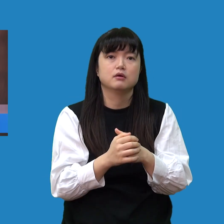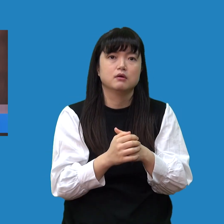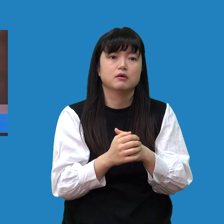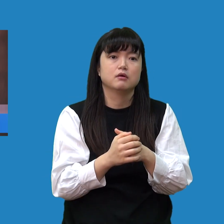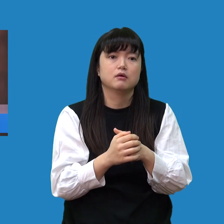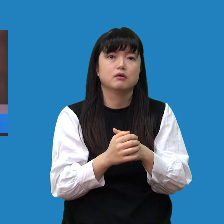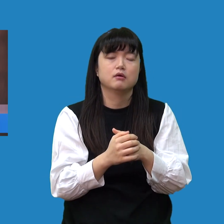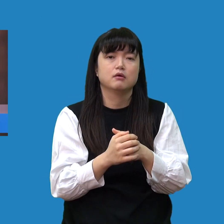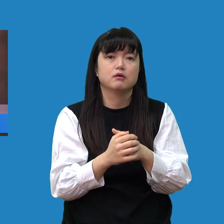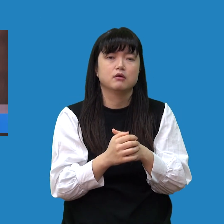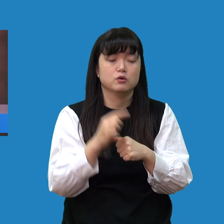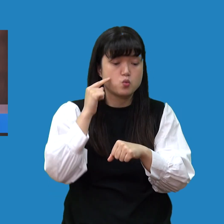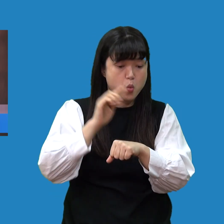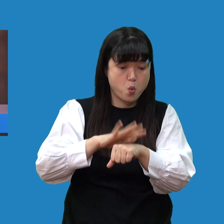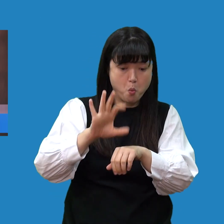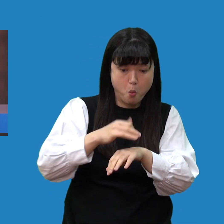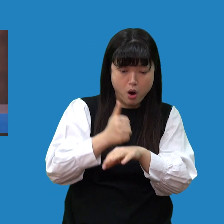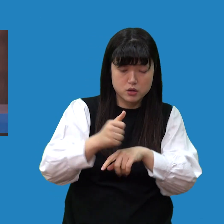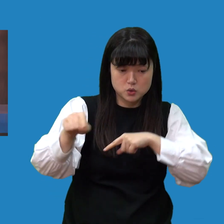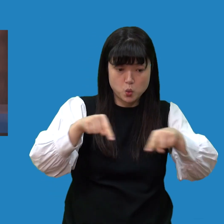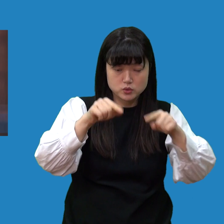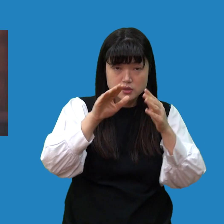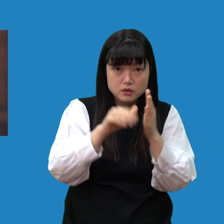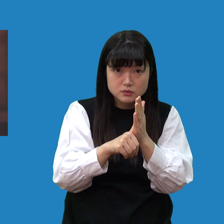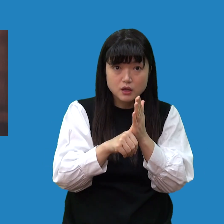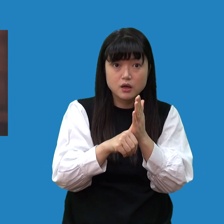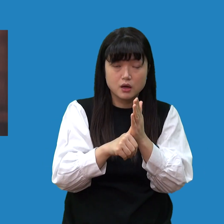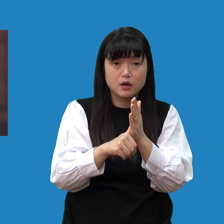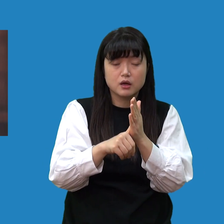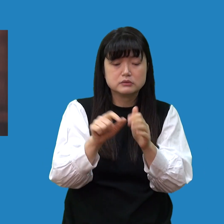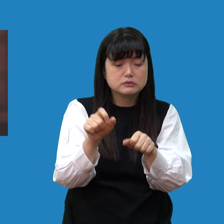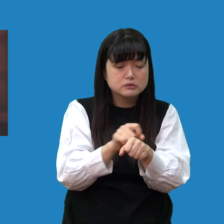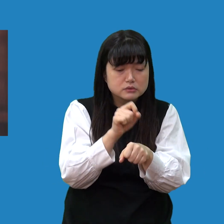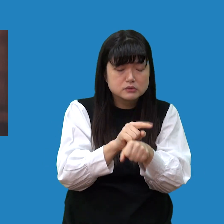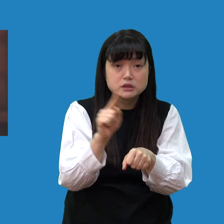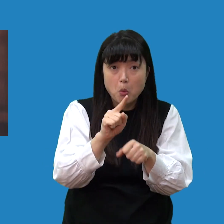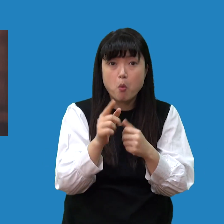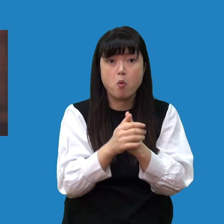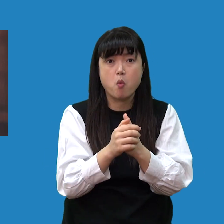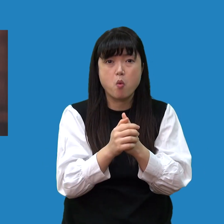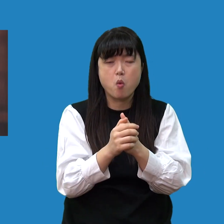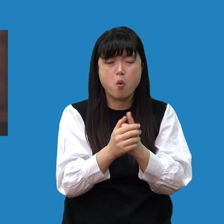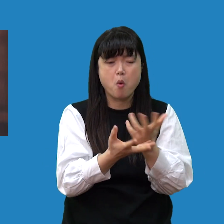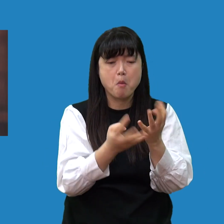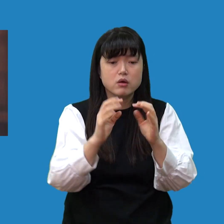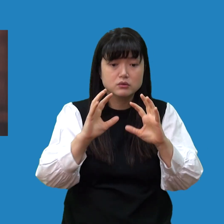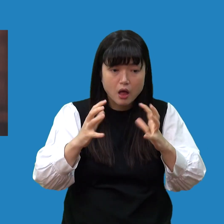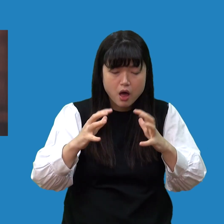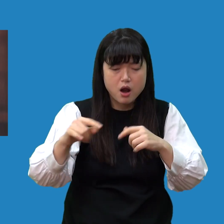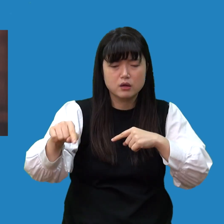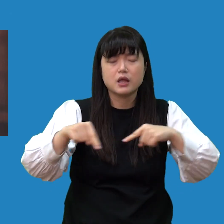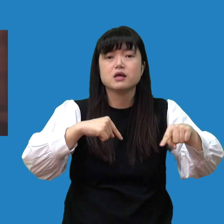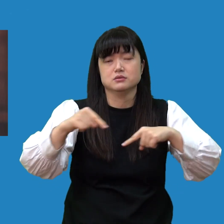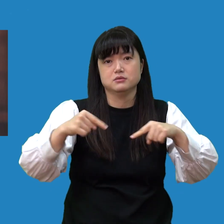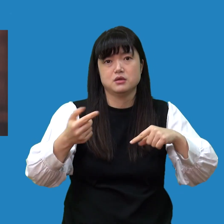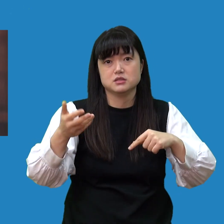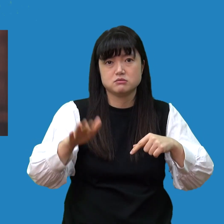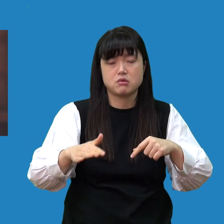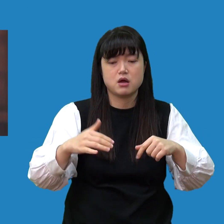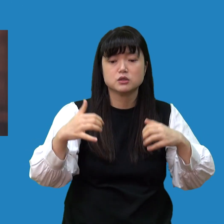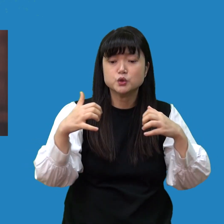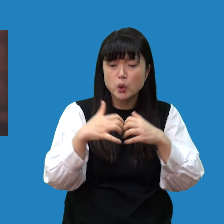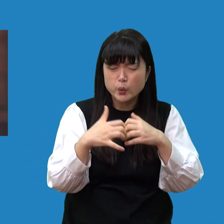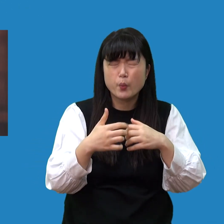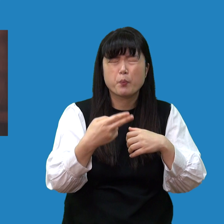그런데요, 솔로몬이 통치하던 그 시대의 한 현저한 특성은 이렇게 많은 나라를 다스리되